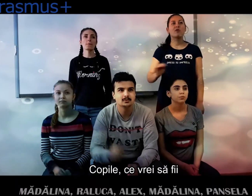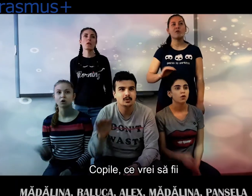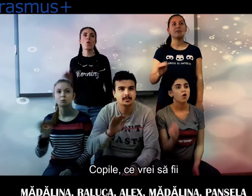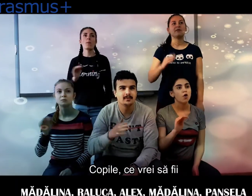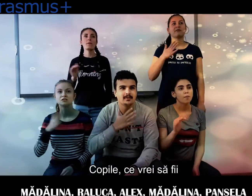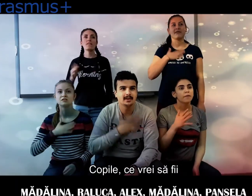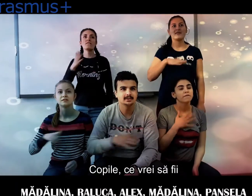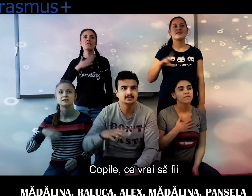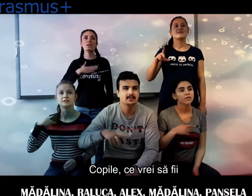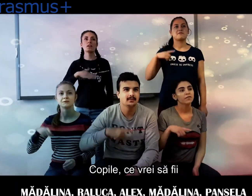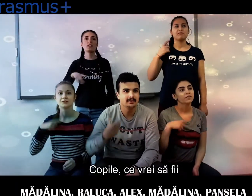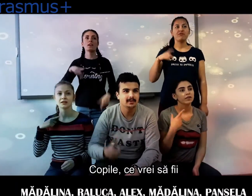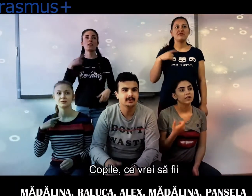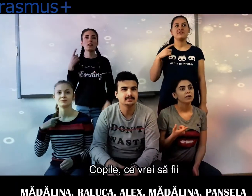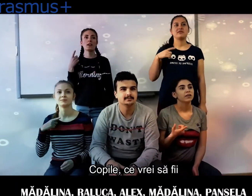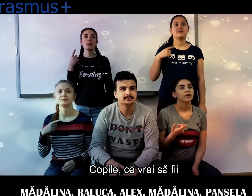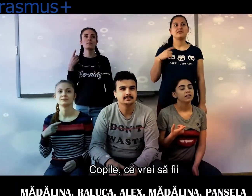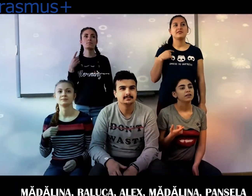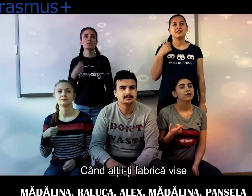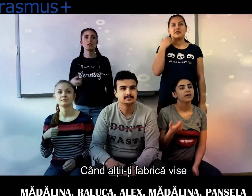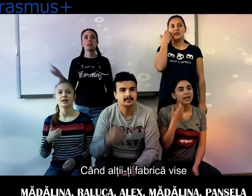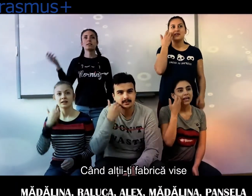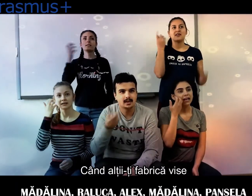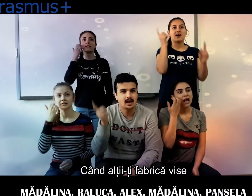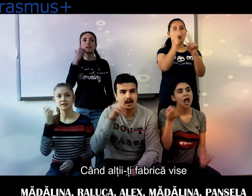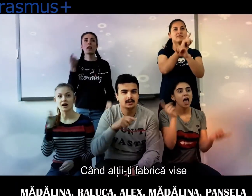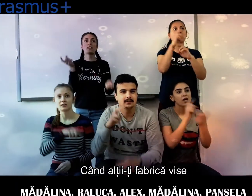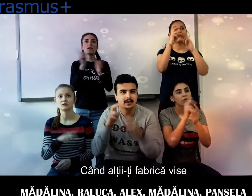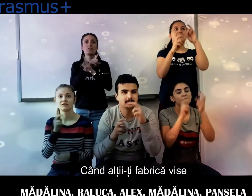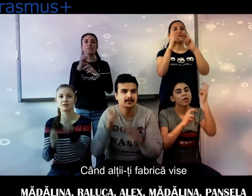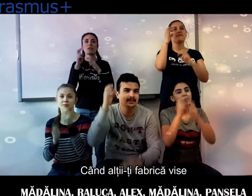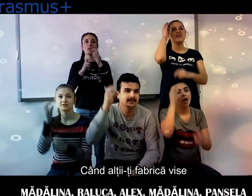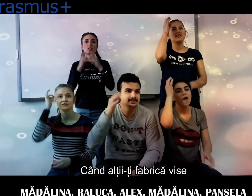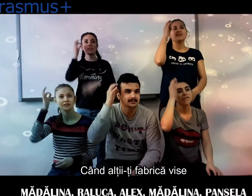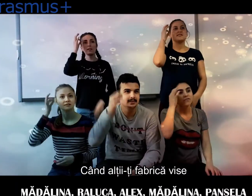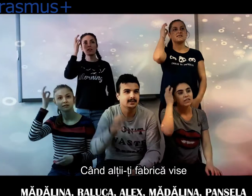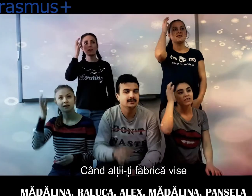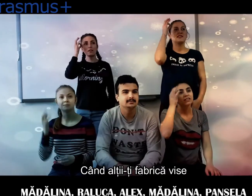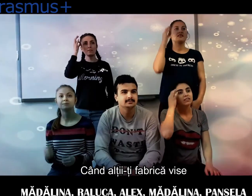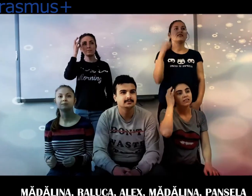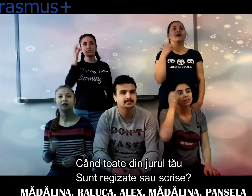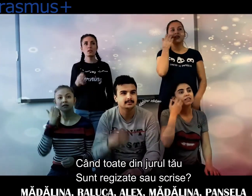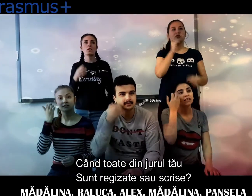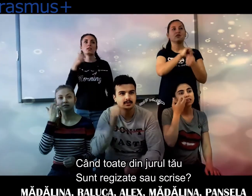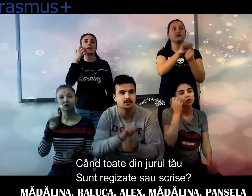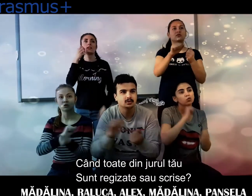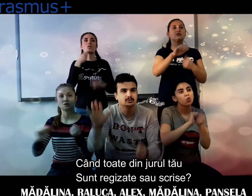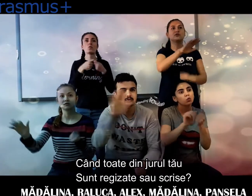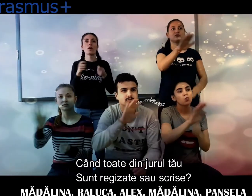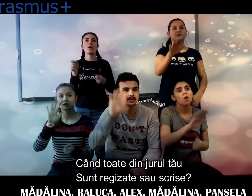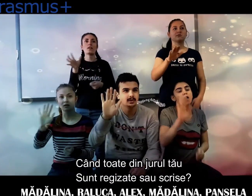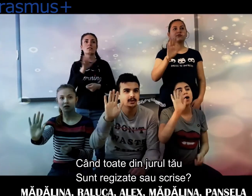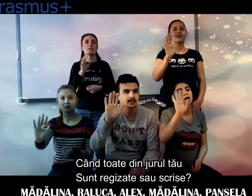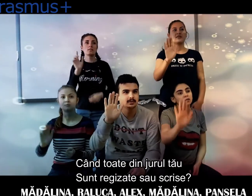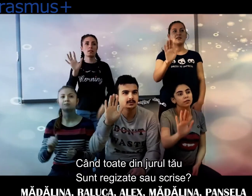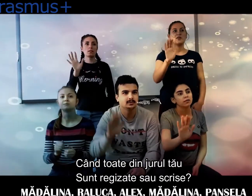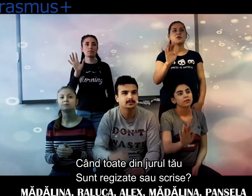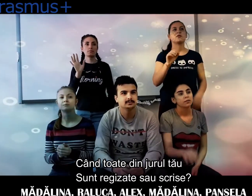Copile, ce vrei să fii? Când alții-ți fabrică vise, când toate din jurul tău